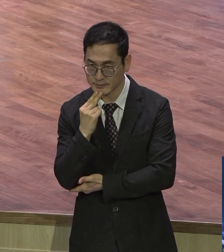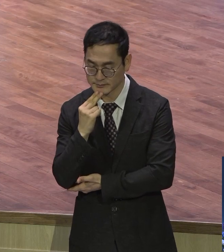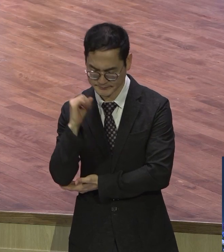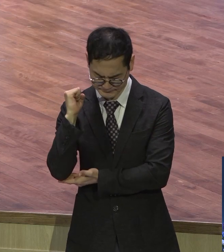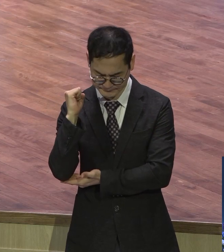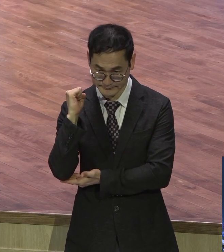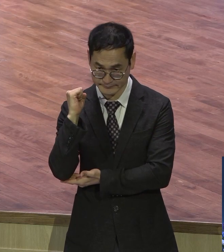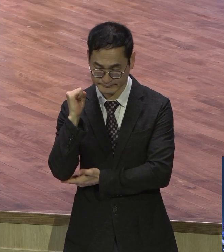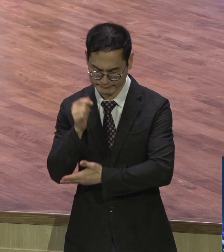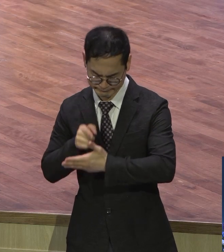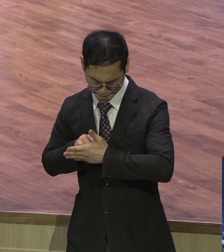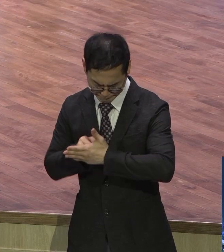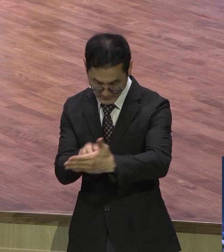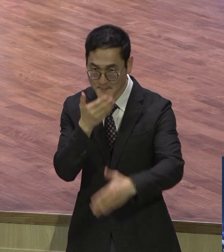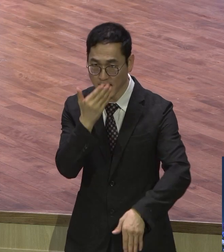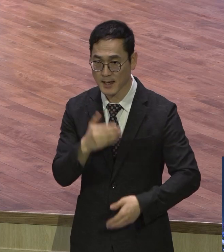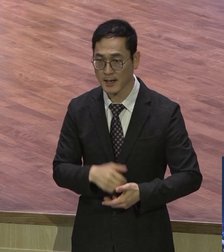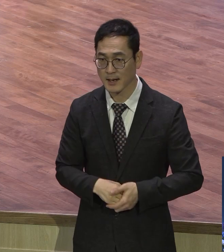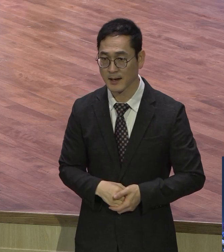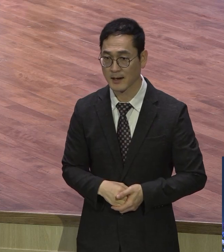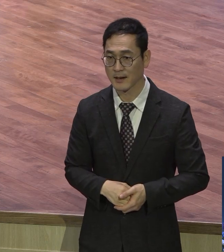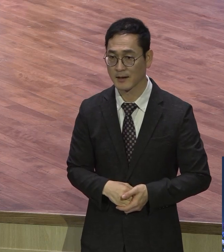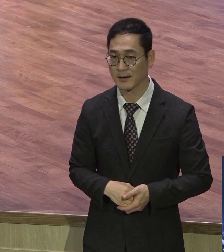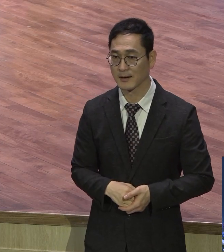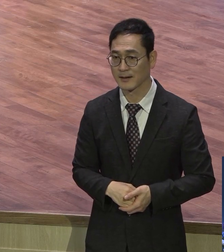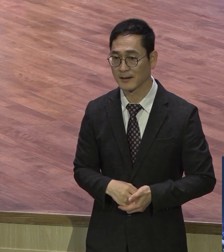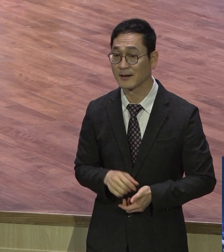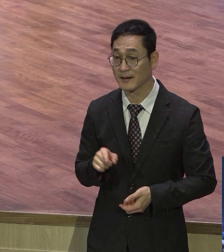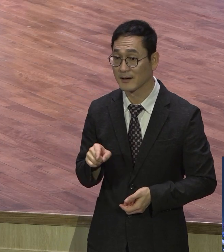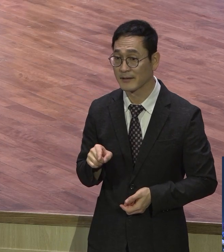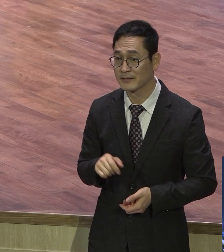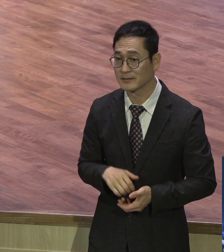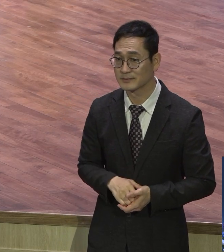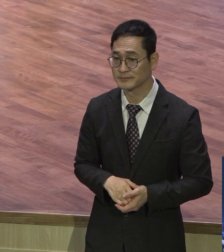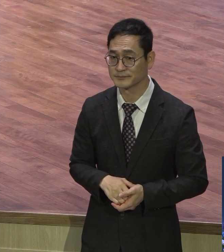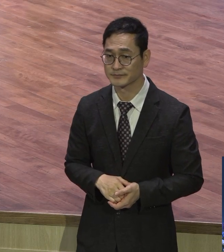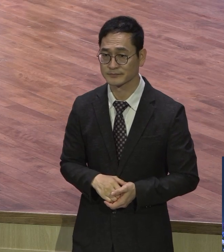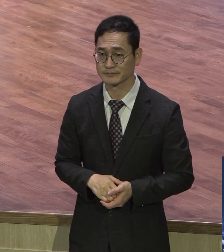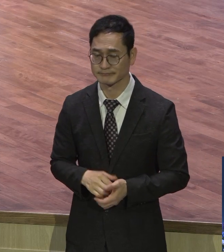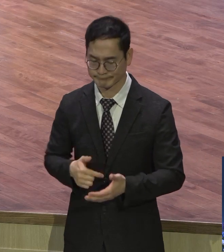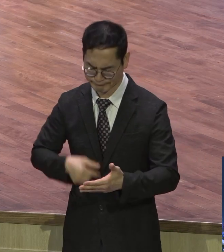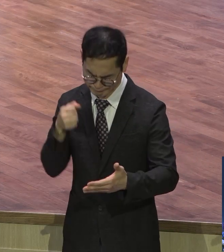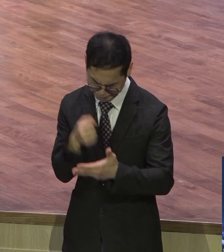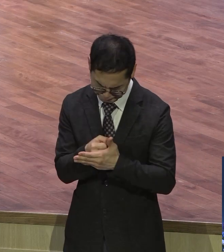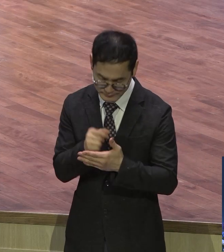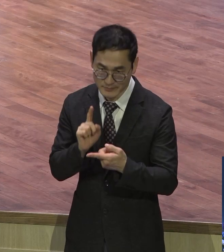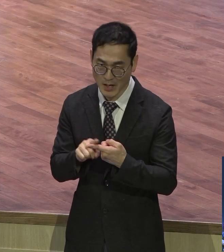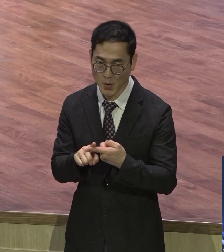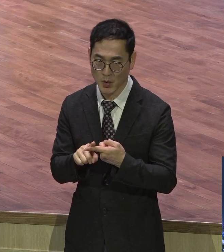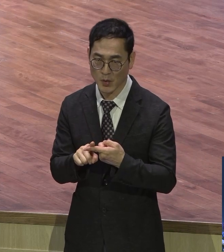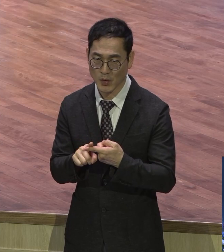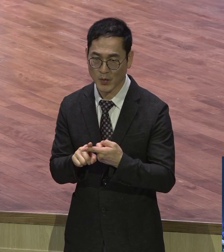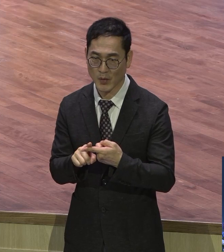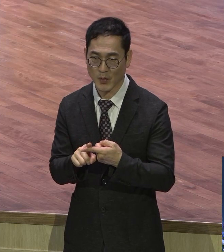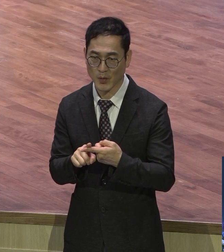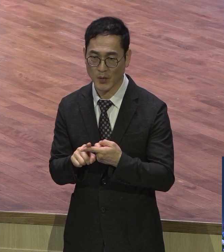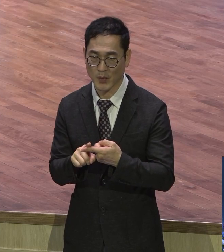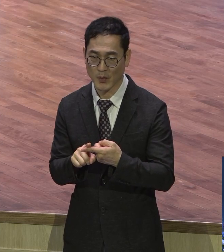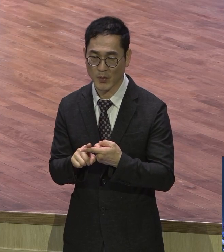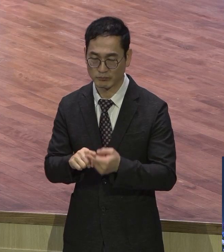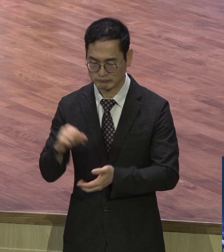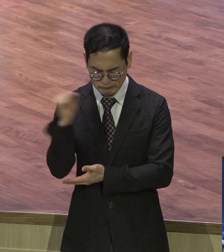없다라는 뜻이에요. 확고한 믿음. 확고 부동한 믿음. 전혀 흔들림이 없어요. 어떤 상황 속에도